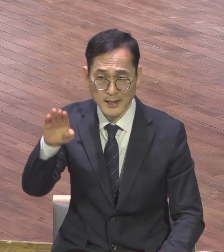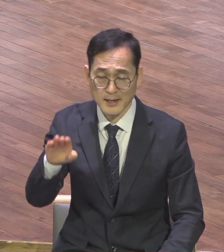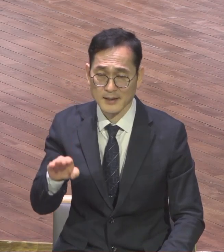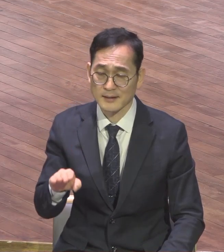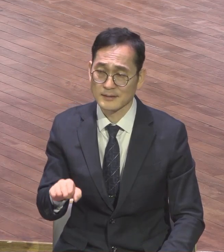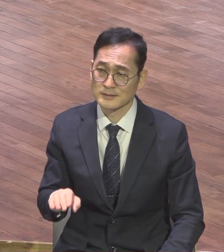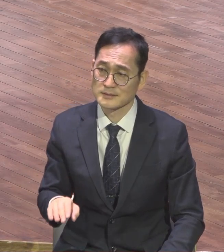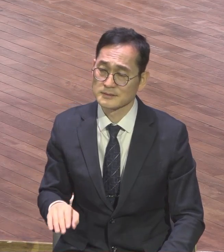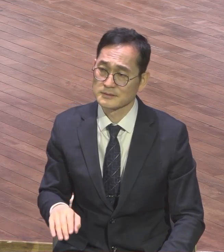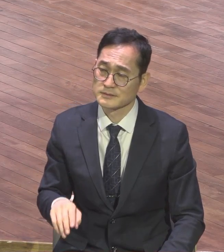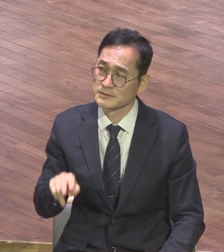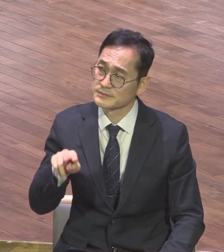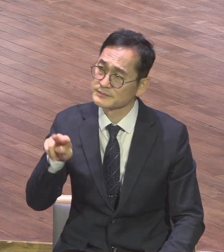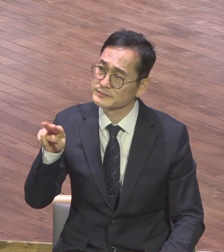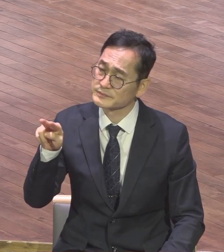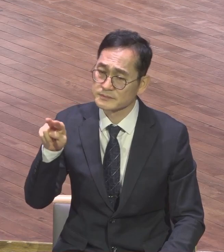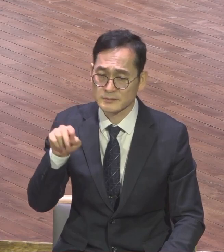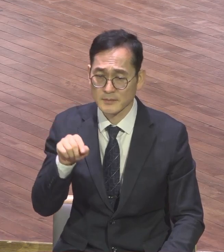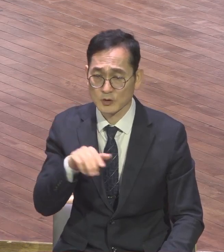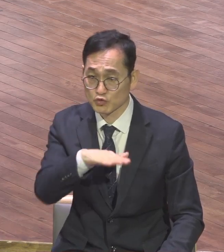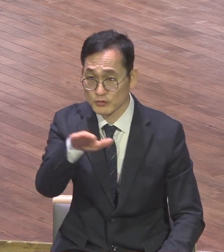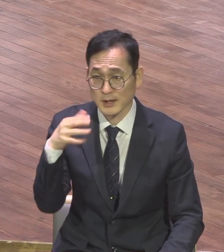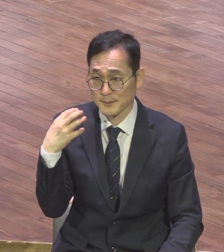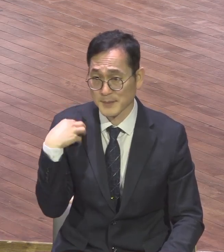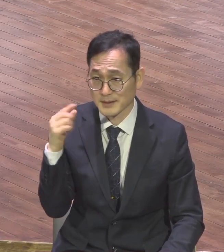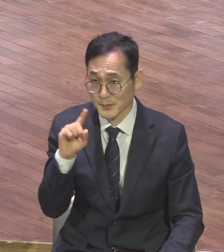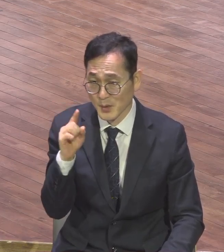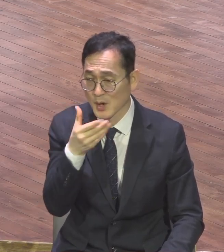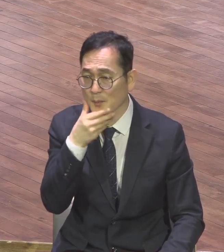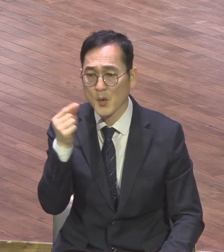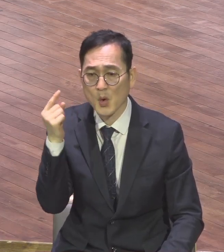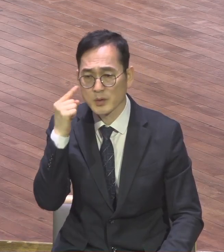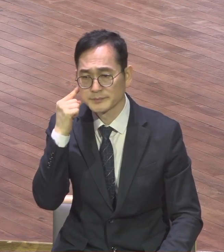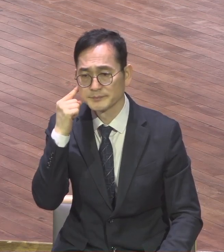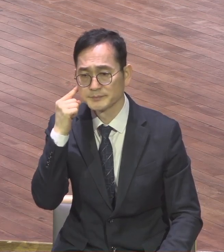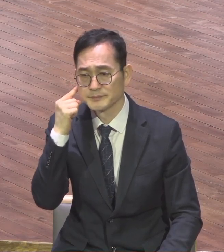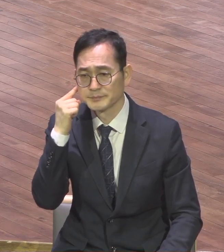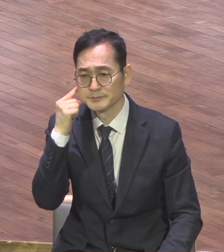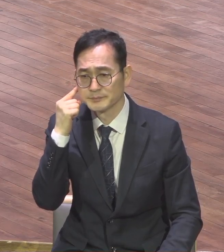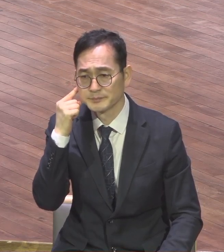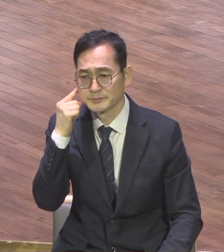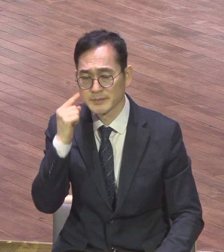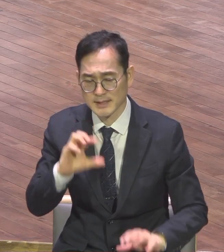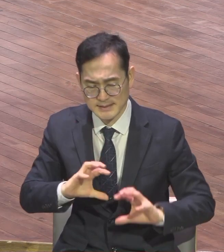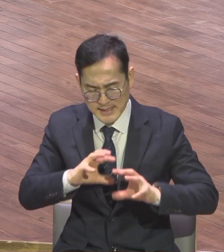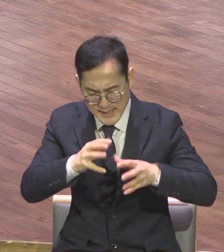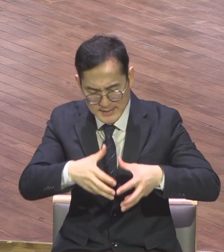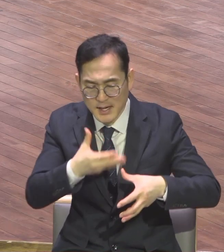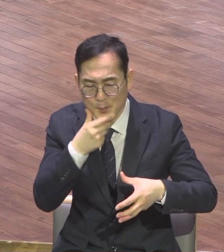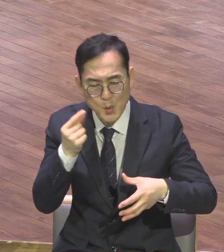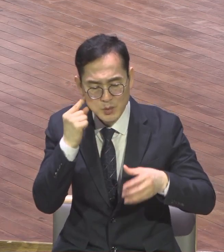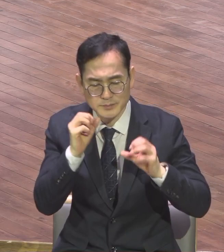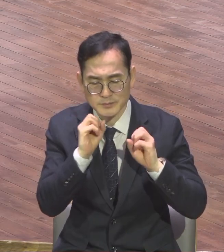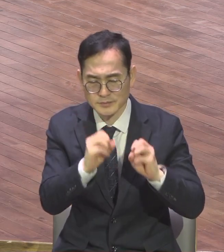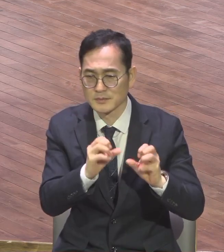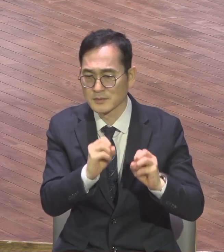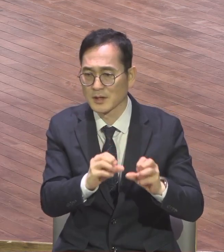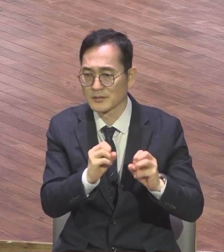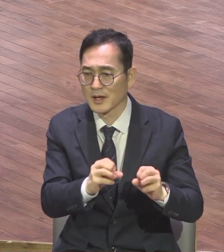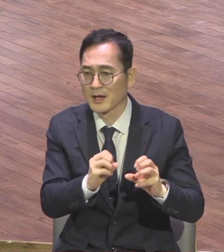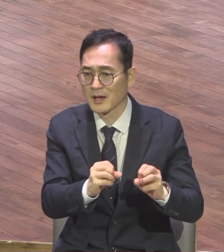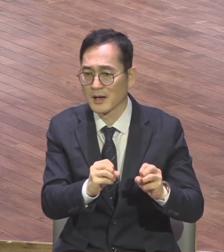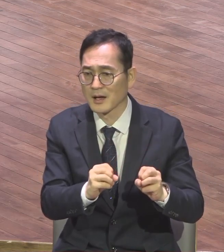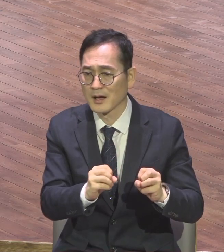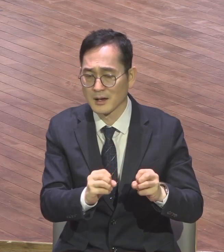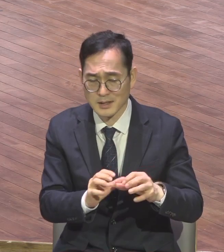될 것은 한 가지입니다. 이 천국 복음이 모든 민족에 전언되기 위하여 온 세상에 전파되리니